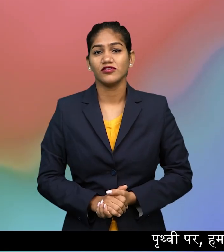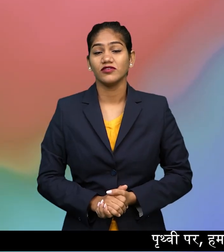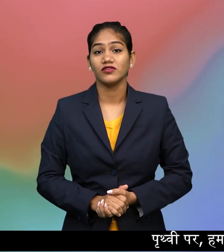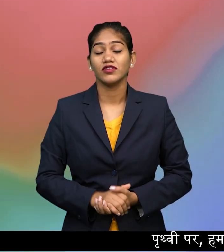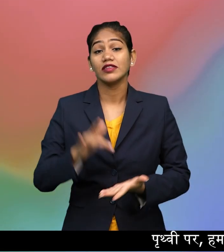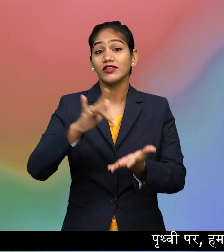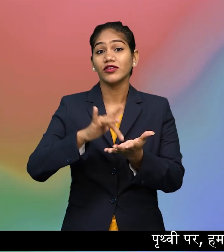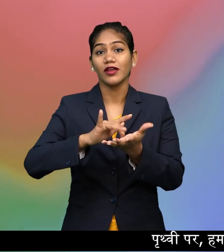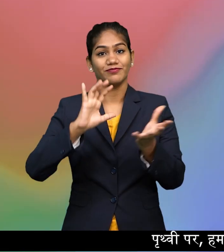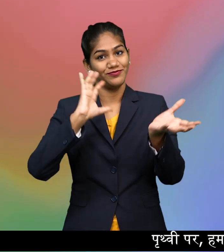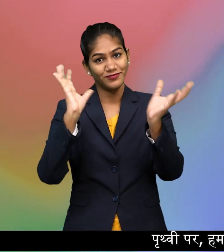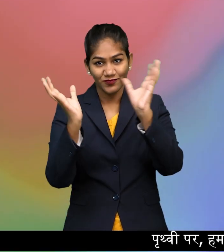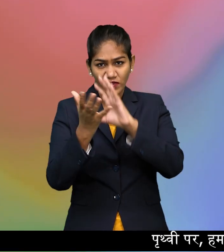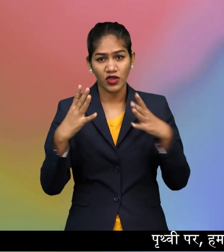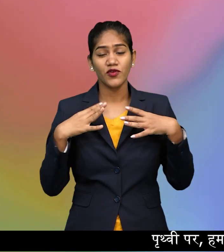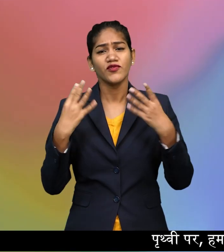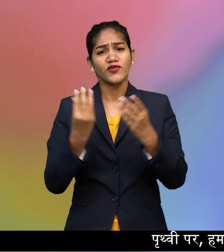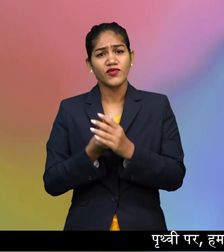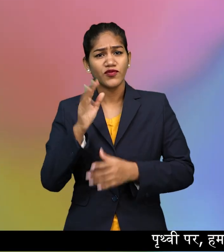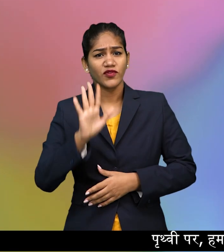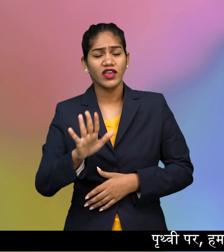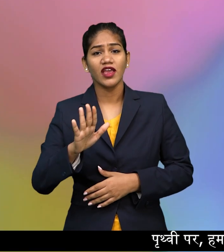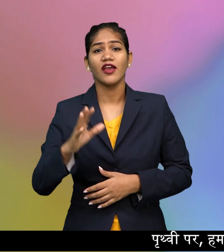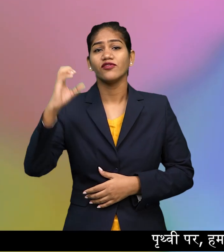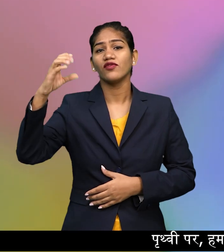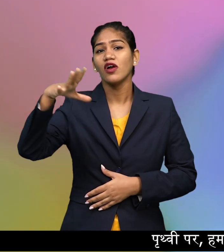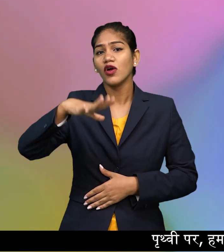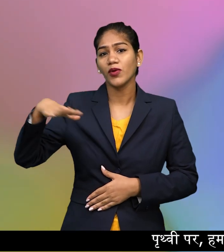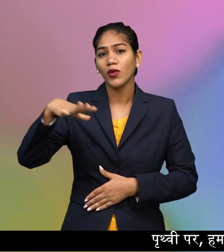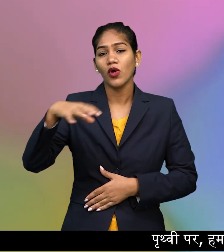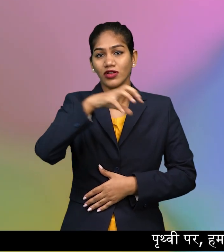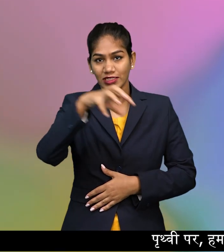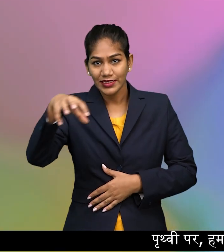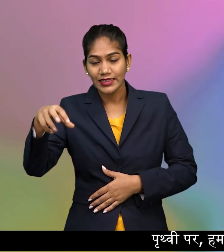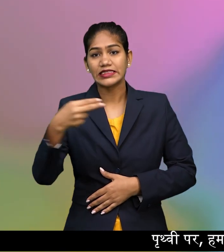पृथ्वी पर हमारे पास एशिया, अफ्रीका, ऑस्ट्रेलिया, यूरोप,